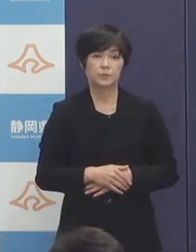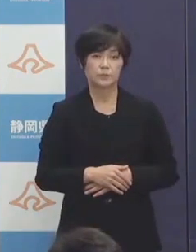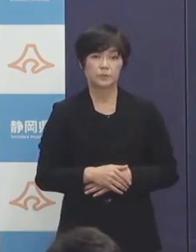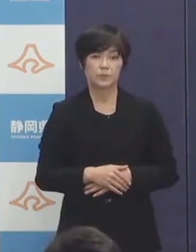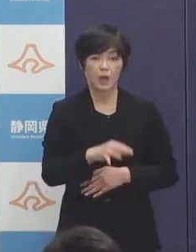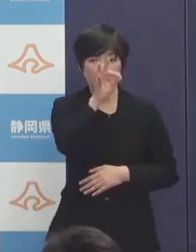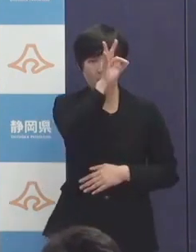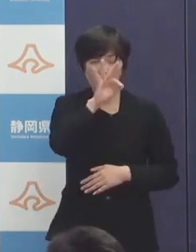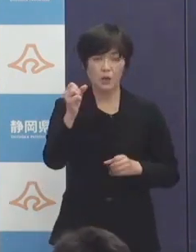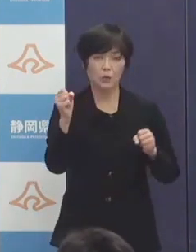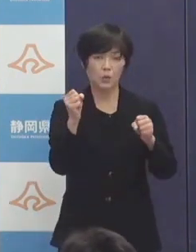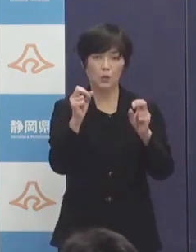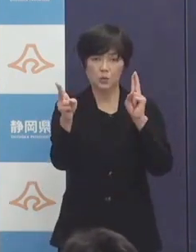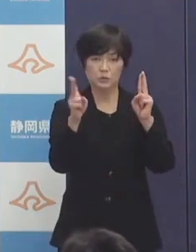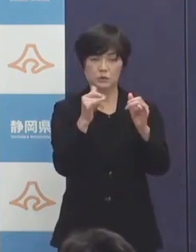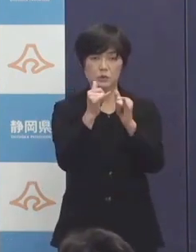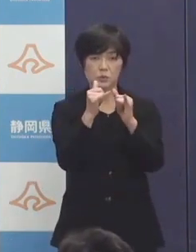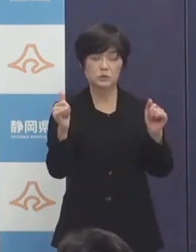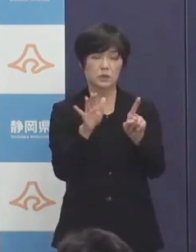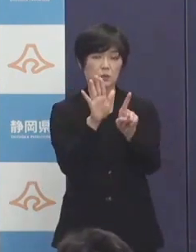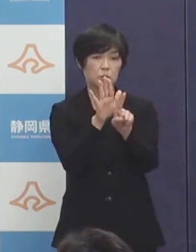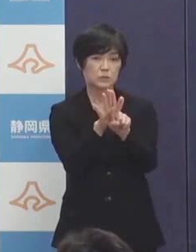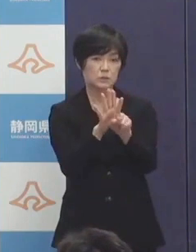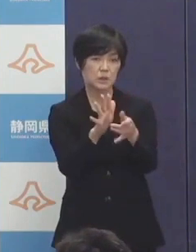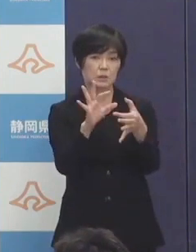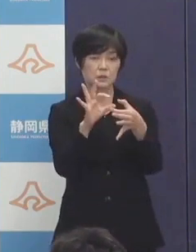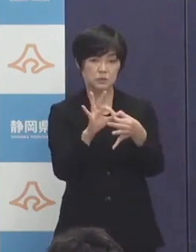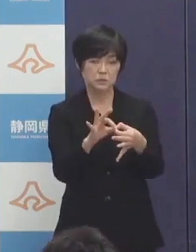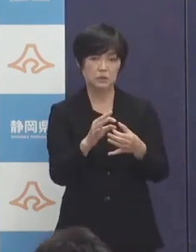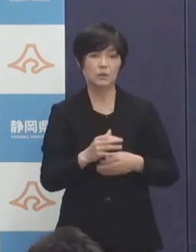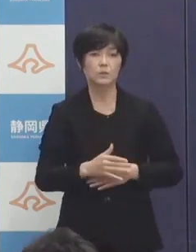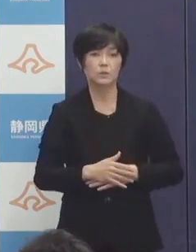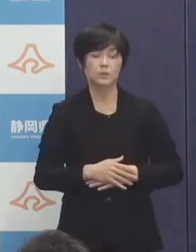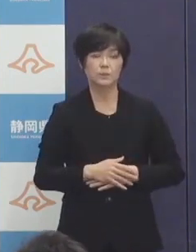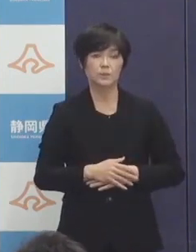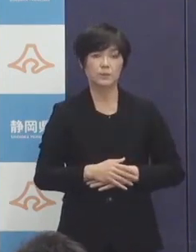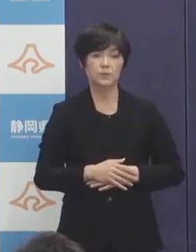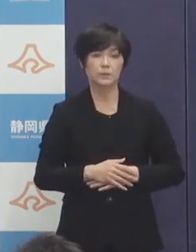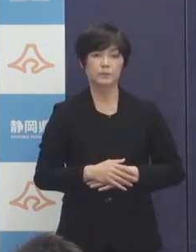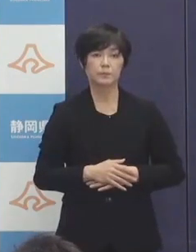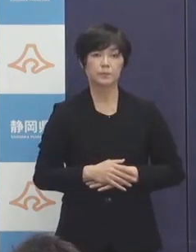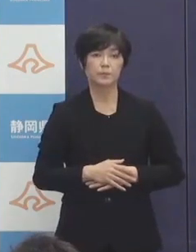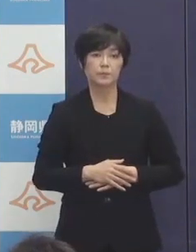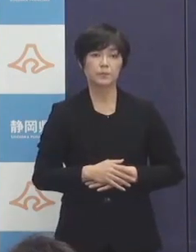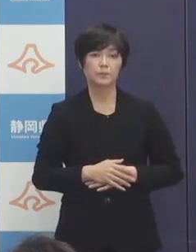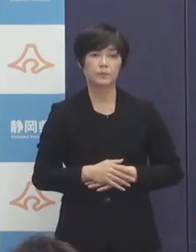観光事業者への支援についてでございます。